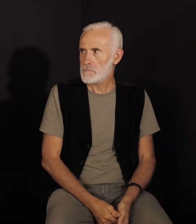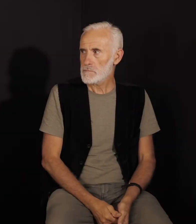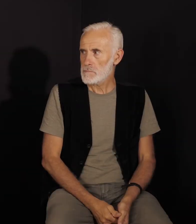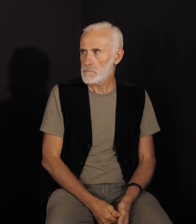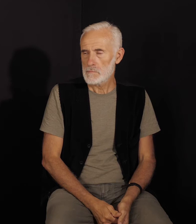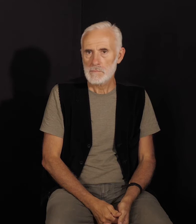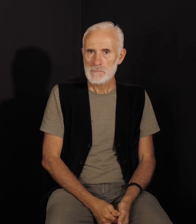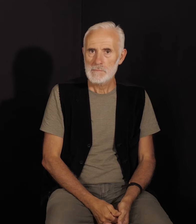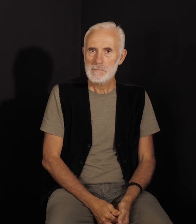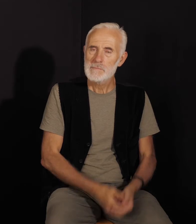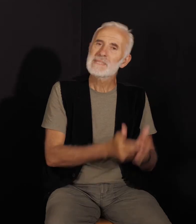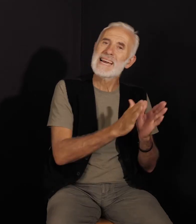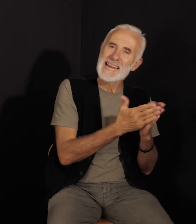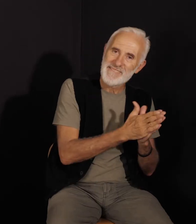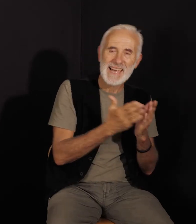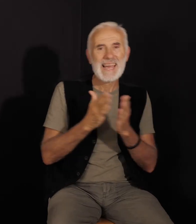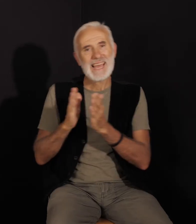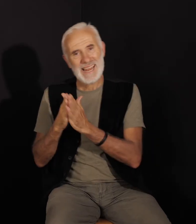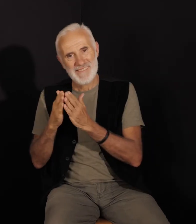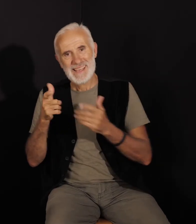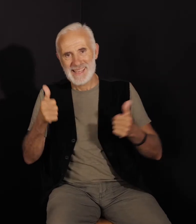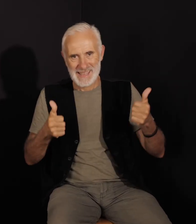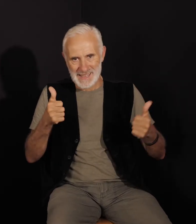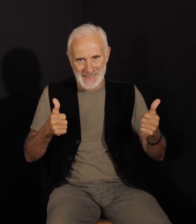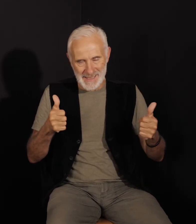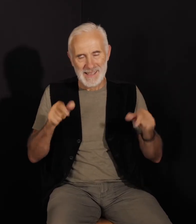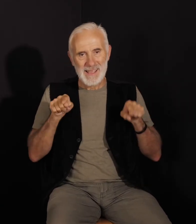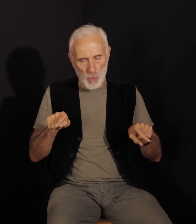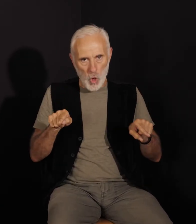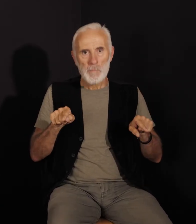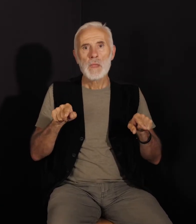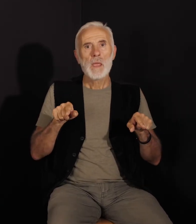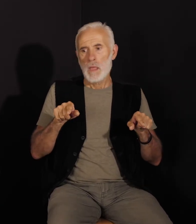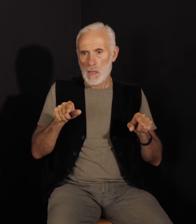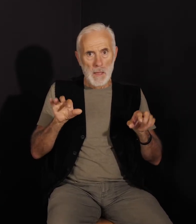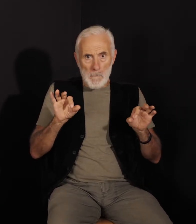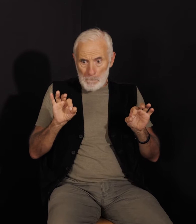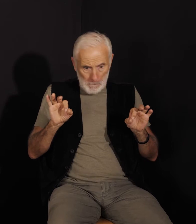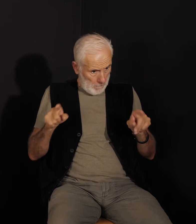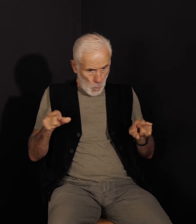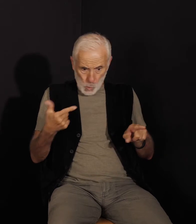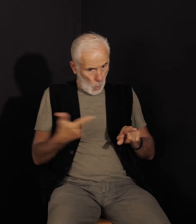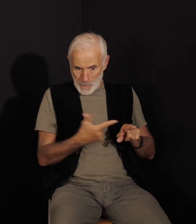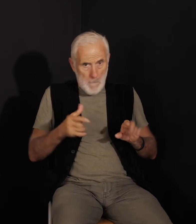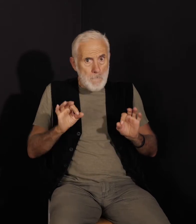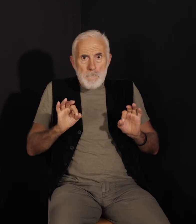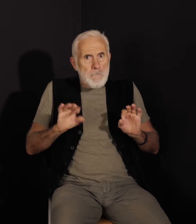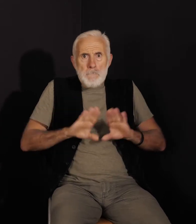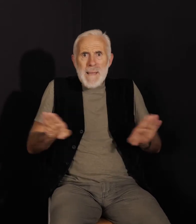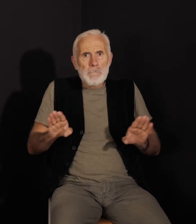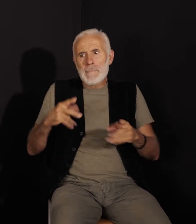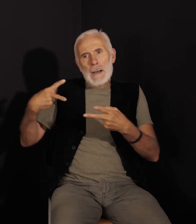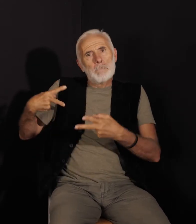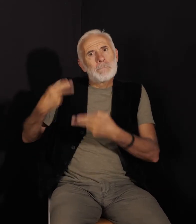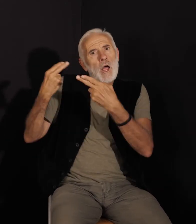Les deux livres, le livre de Richard et le livre de Jonah, retracent la même période. Et en fait, ils se répondent parce